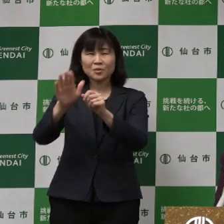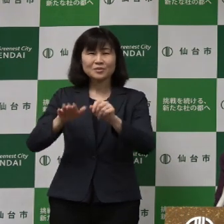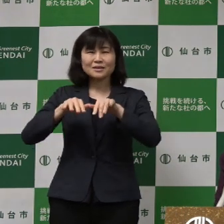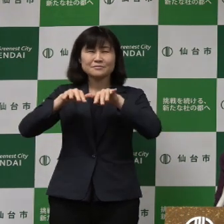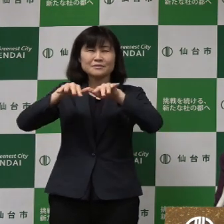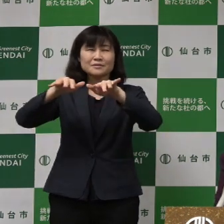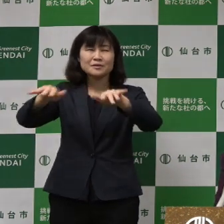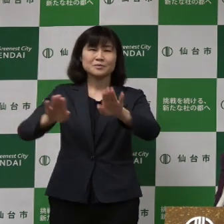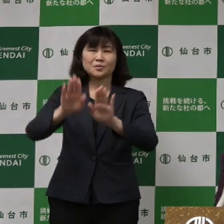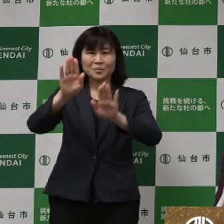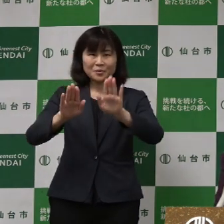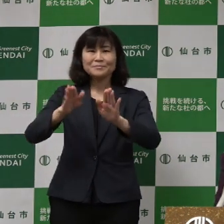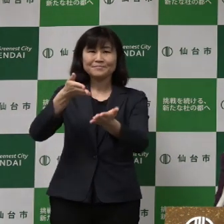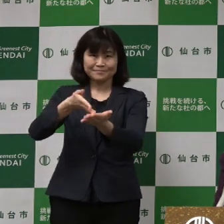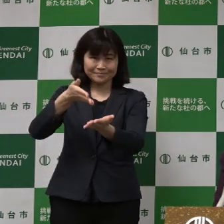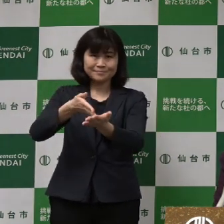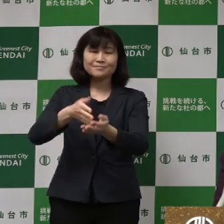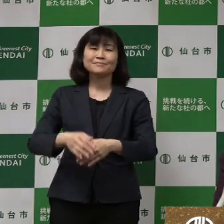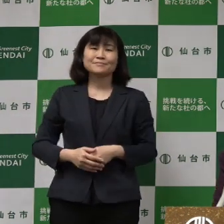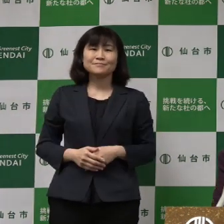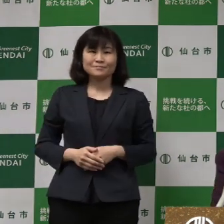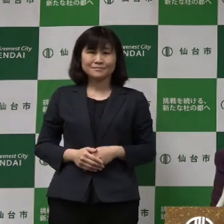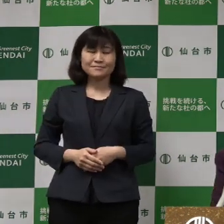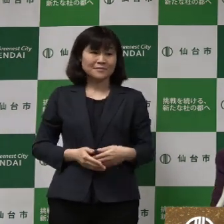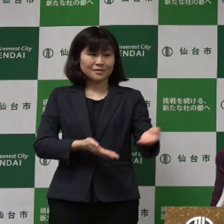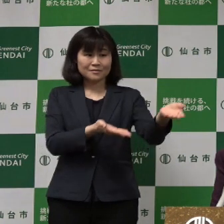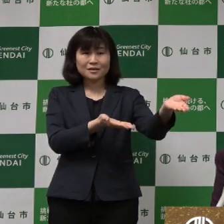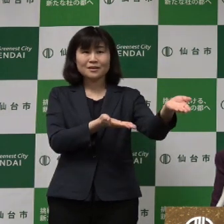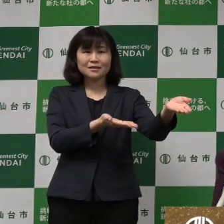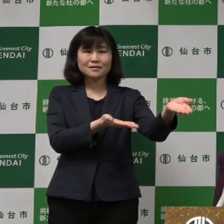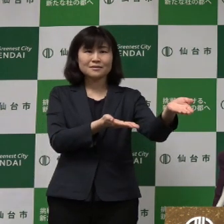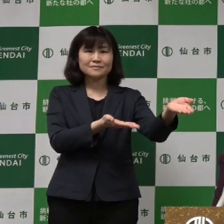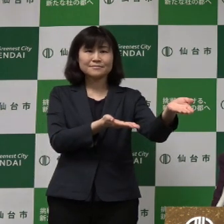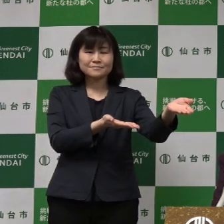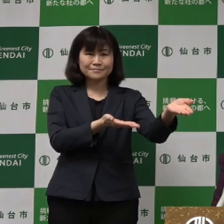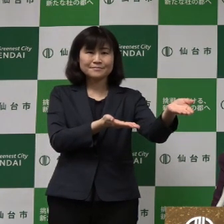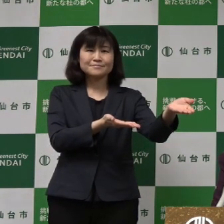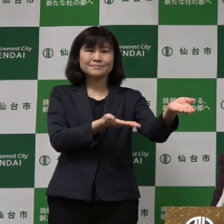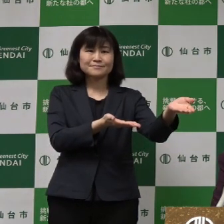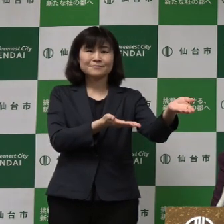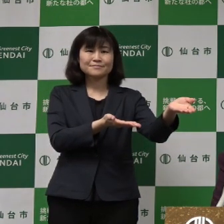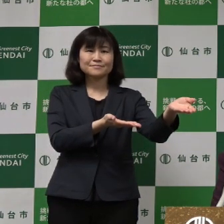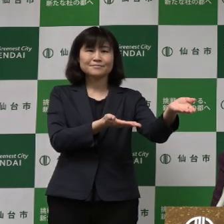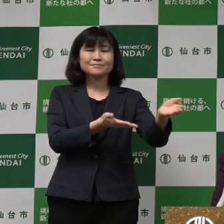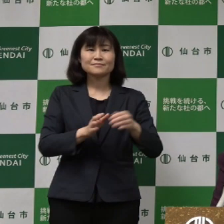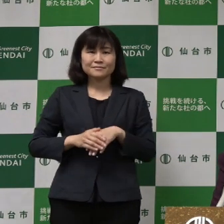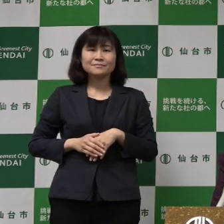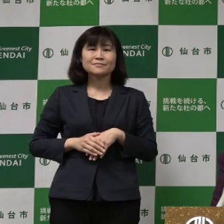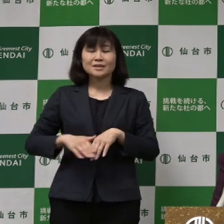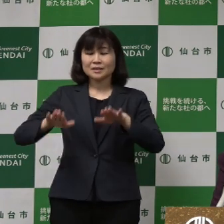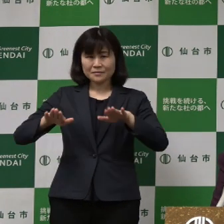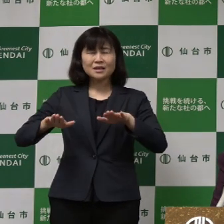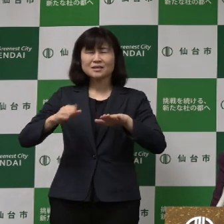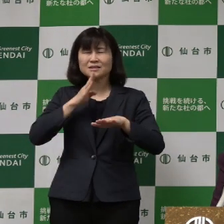てまずお話をさせていただきます。こちらにグラフを掲げました。こちらをご覧ください。本市における